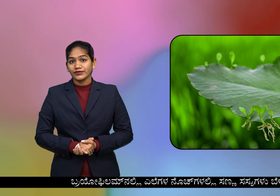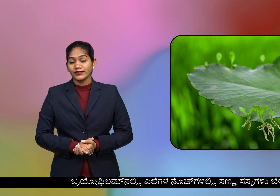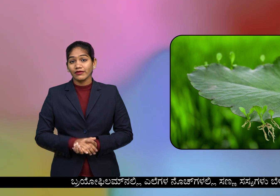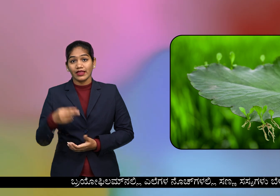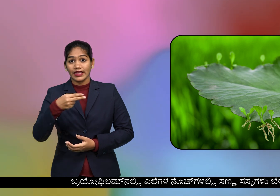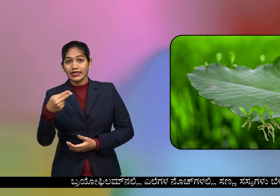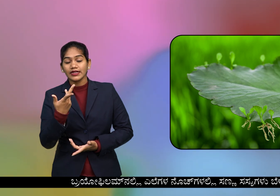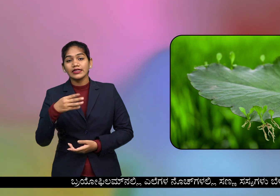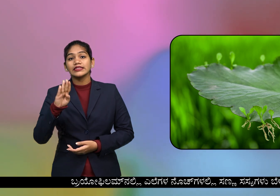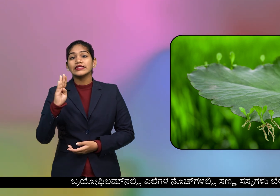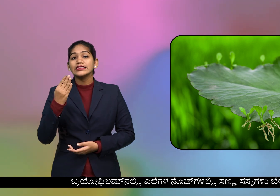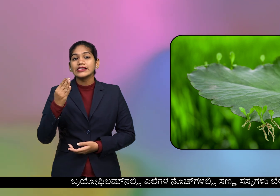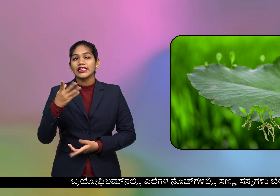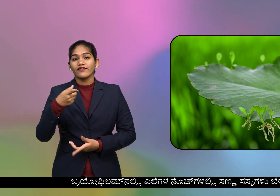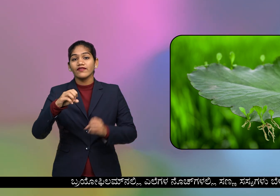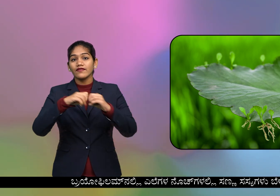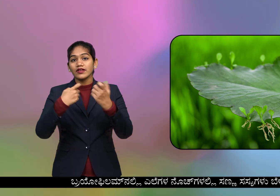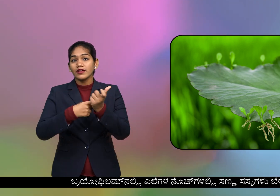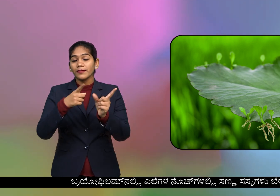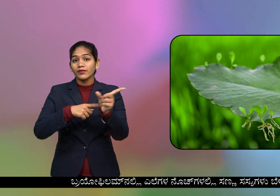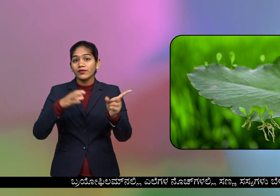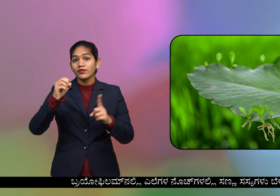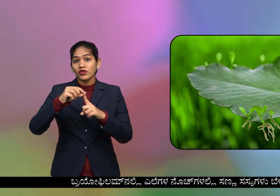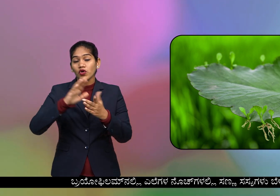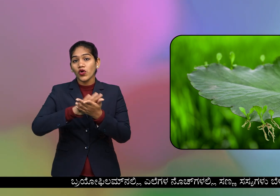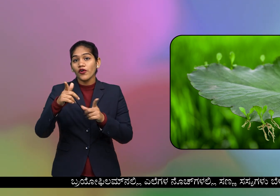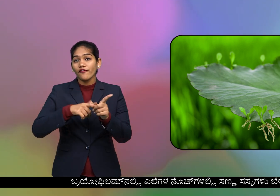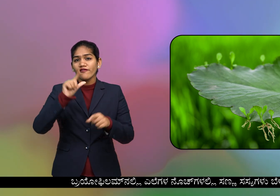ಬ್ರಯೋಫಿಲಂನಲ್ಲಿ ಎಲೆಗಳ ನೋಚ್ಗಳಲ್ಲಿ ಸಣ್ಣ ಸಸ್ಯಗಳು ಬೆಳೆಯುತ್ತವೆ.